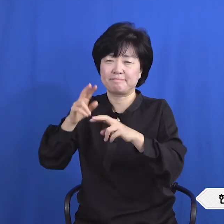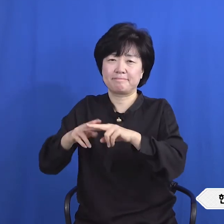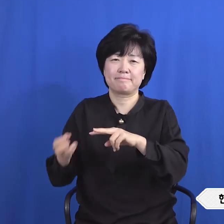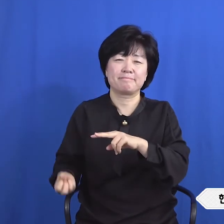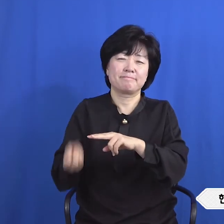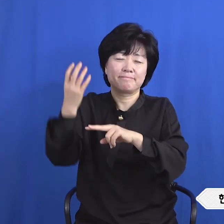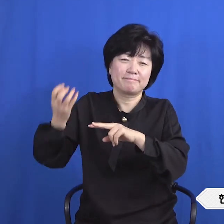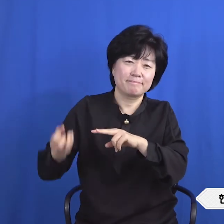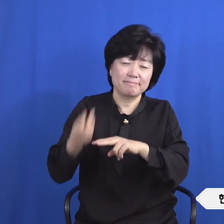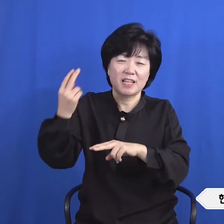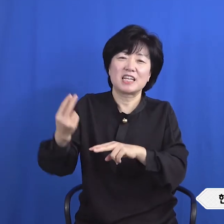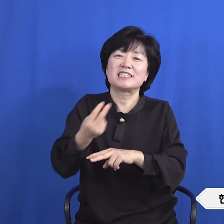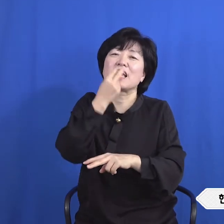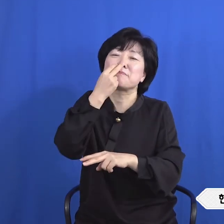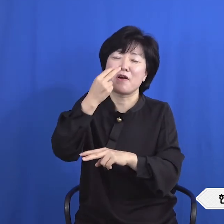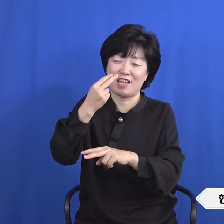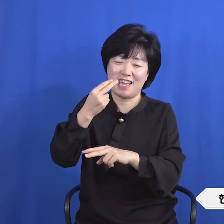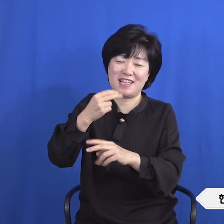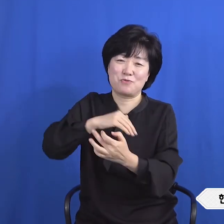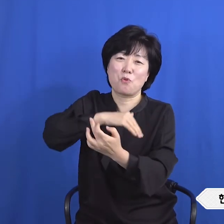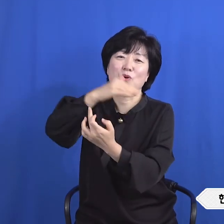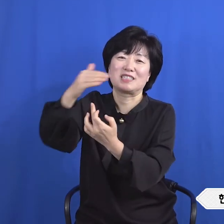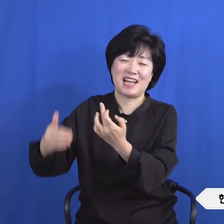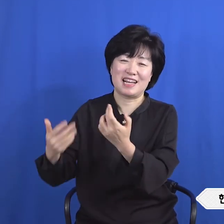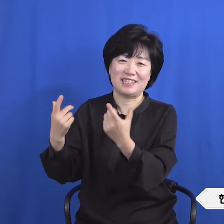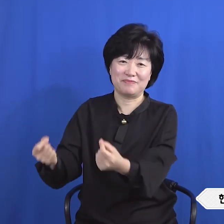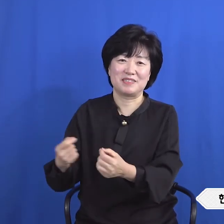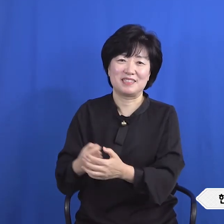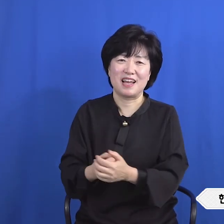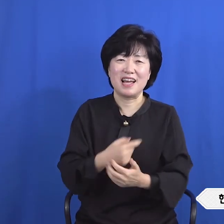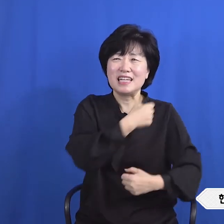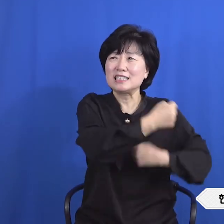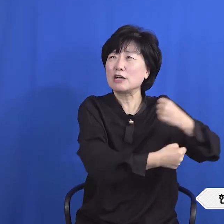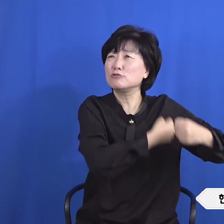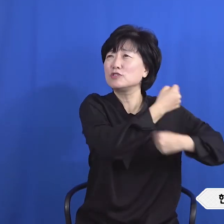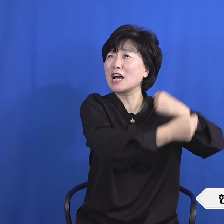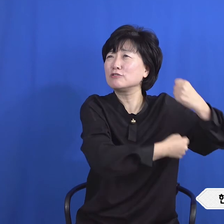여러분 자율 하는 그 말에 쏙지 마십시오.